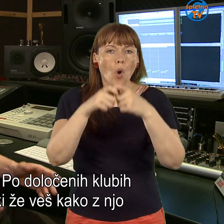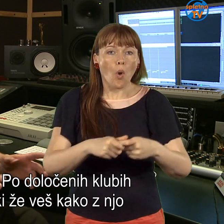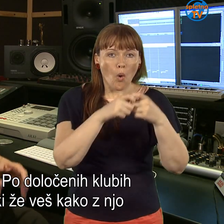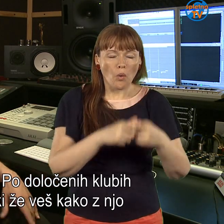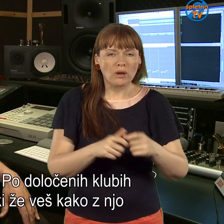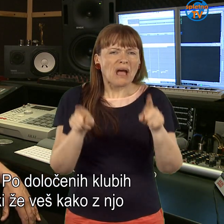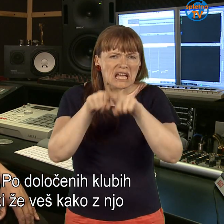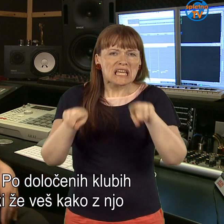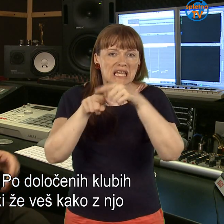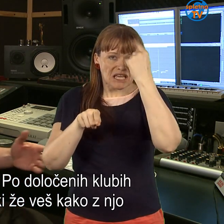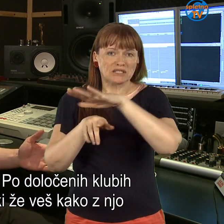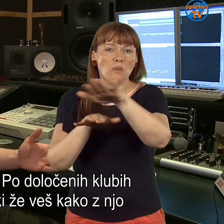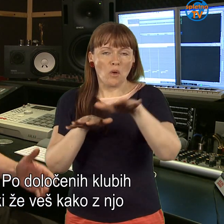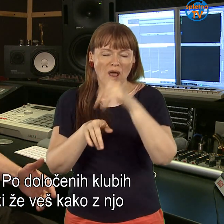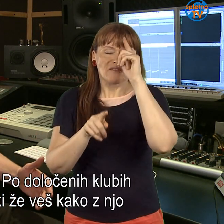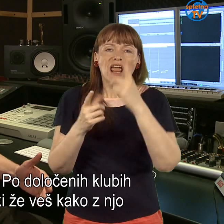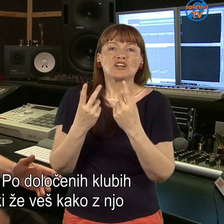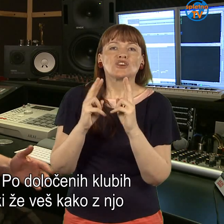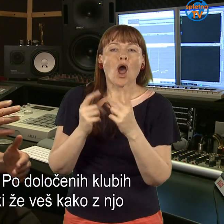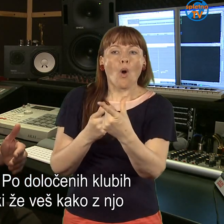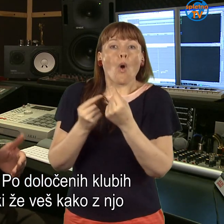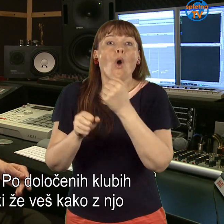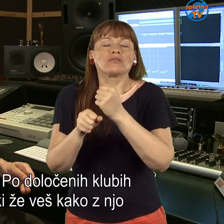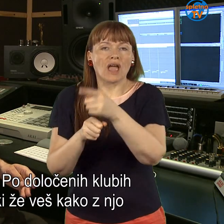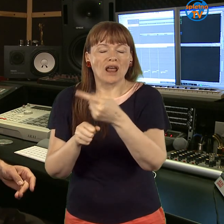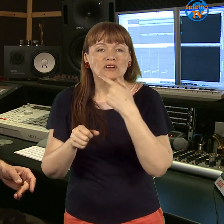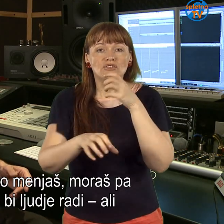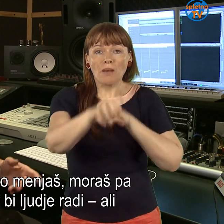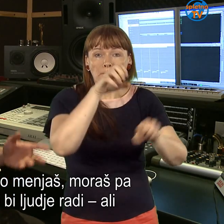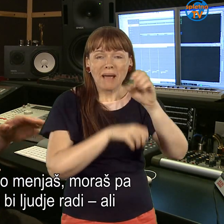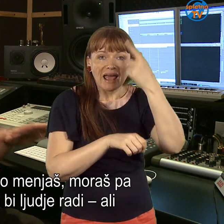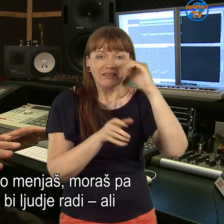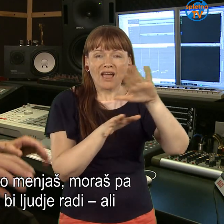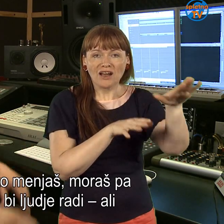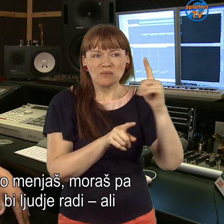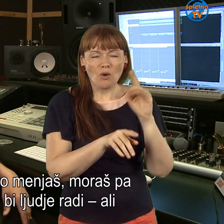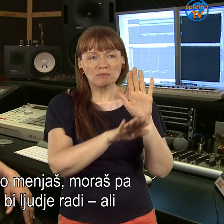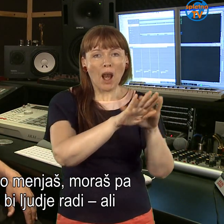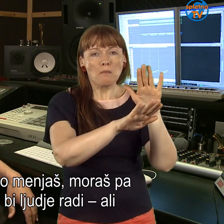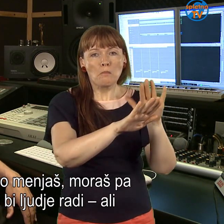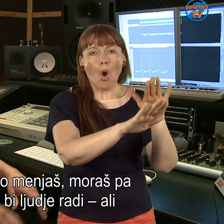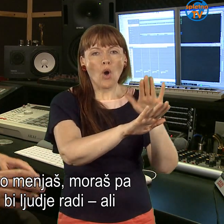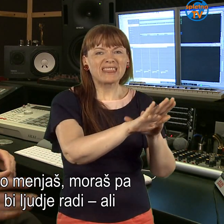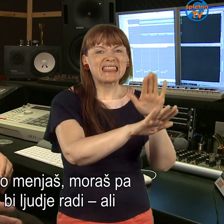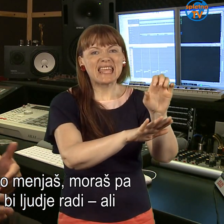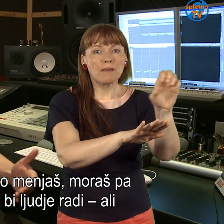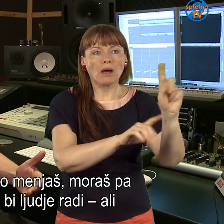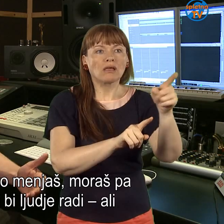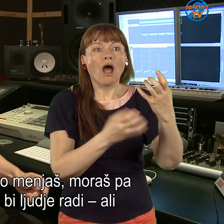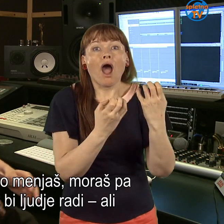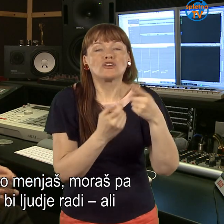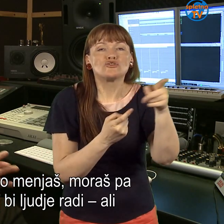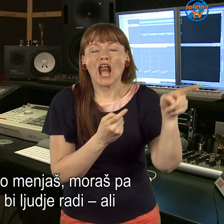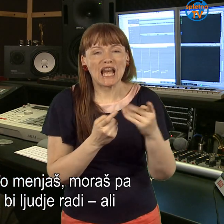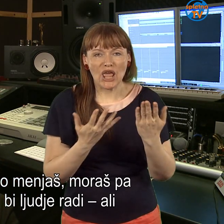eno publiko, pol že veš, kako s temi ljudmi delati. Če pa publiko menjaš, moraš pa majčkeno tudi pošlatati, ne, kaj bi ljudje radi,